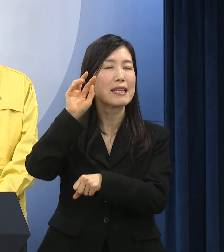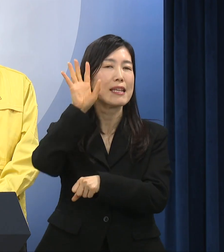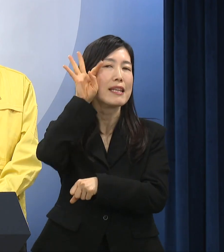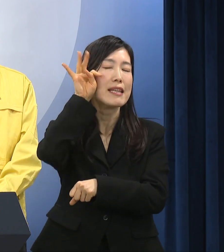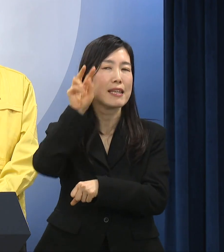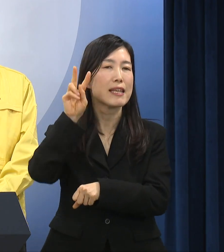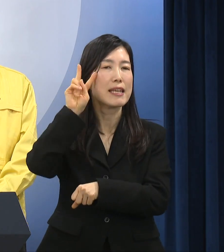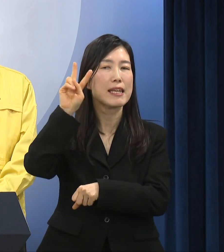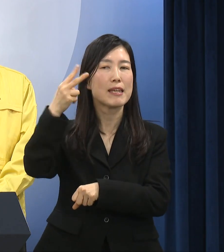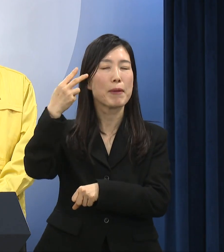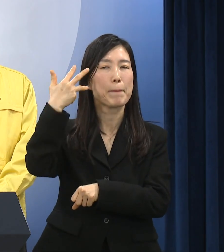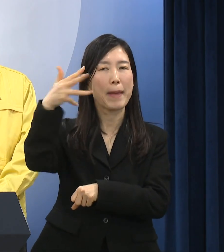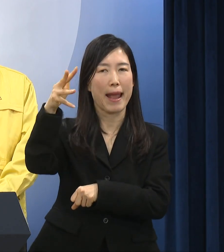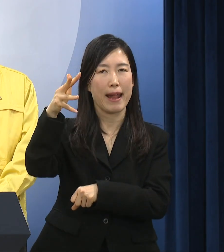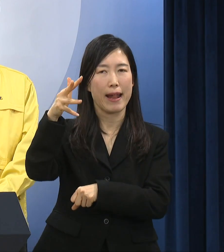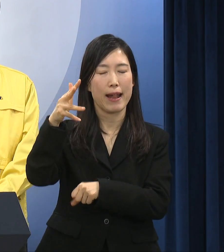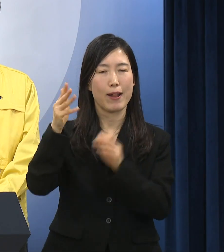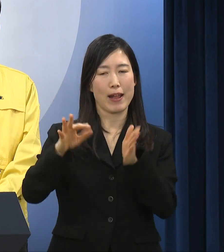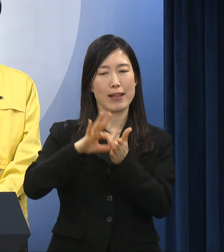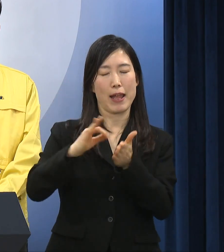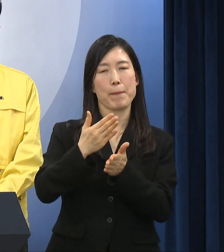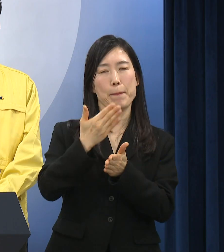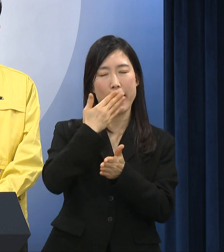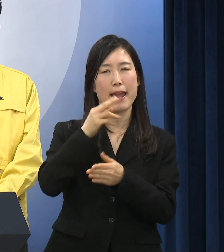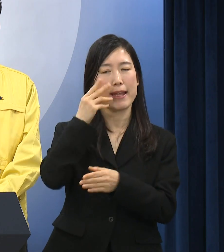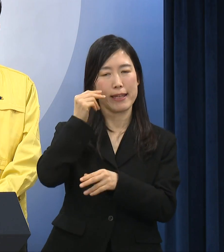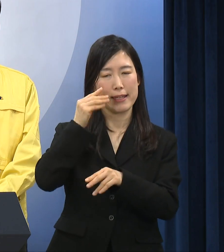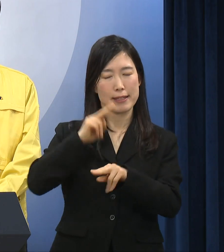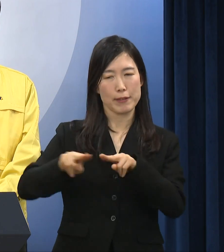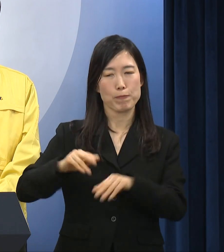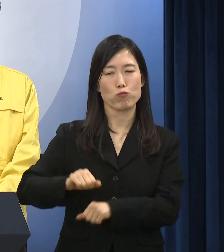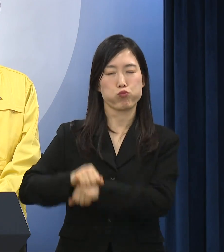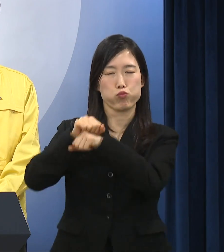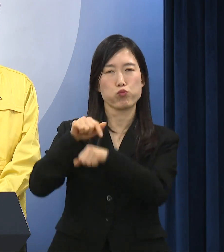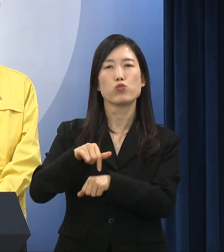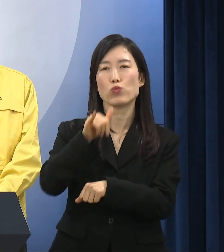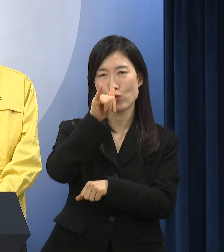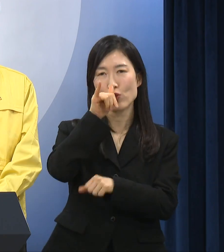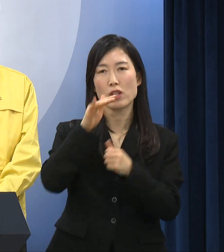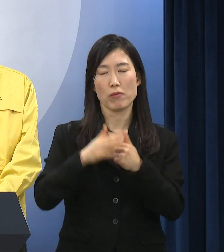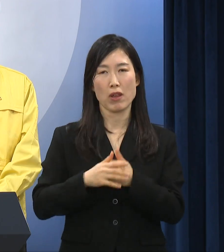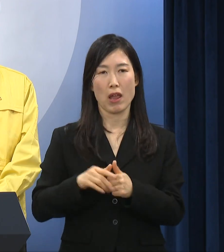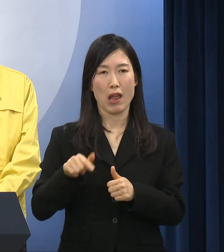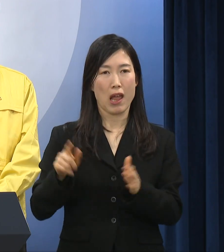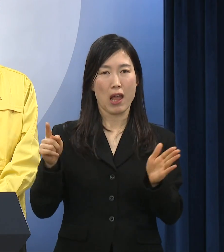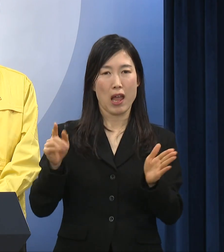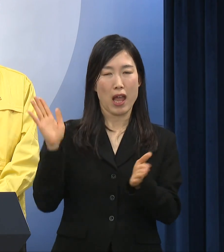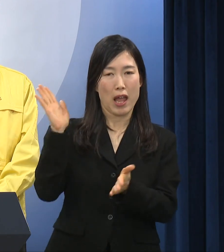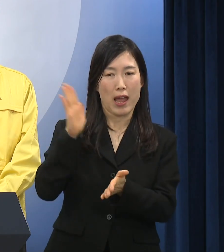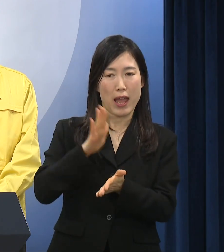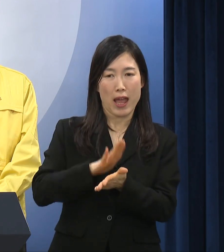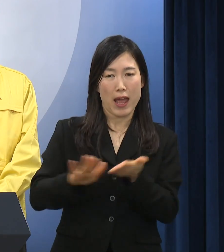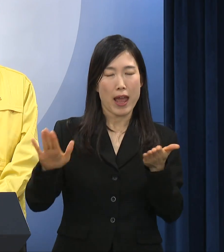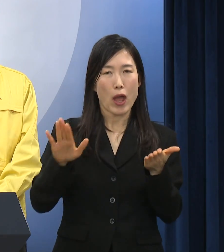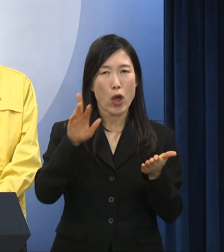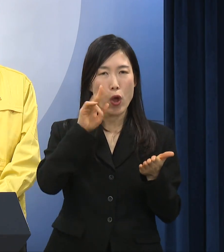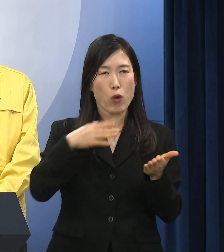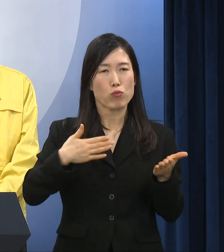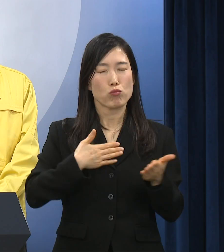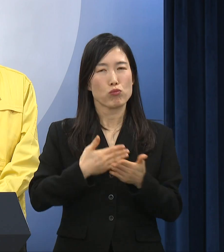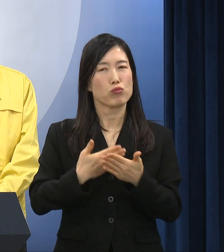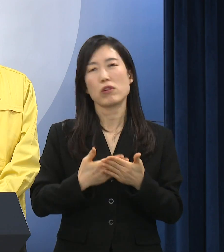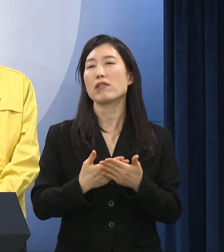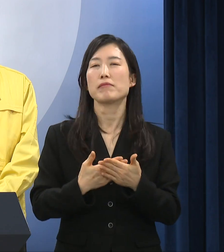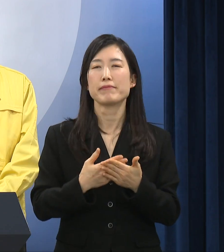있습니다. 그래서 원유와 석유 제품과 관련된 수급 상황에 대해서는 장기화에